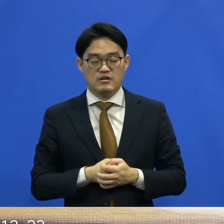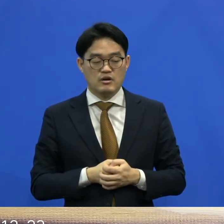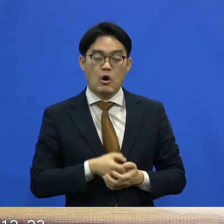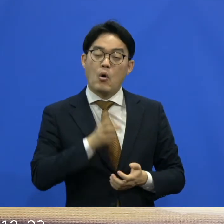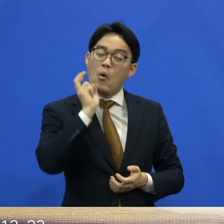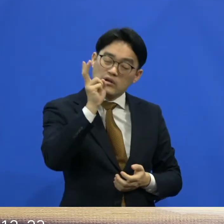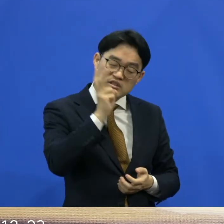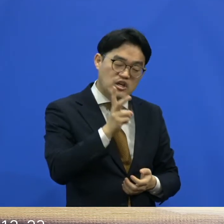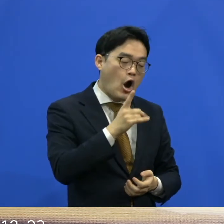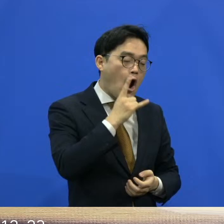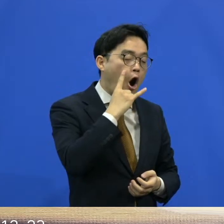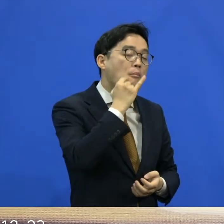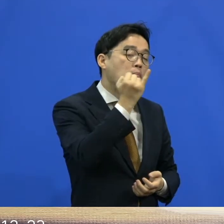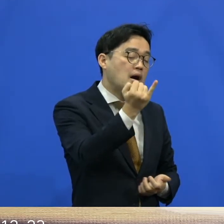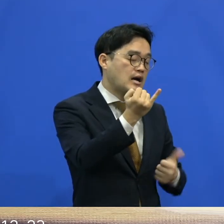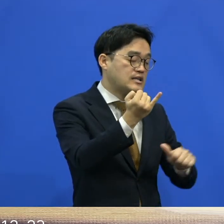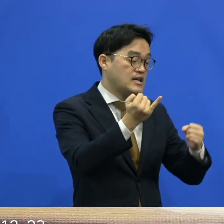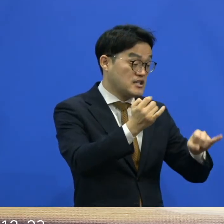것이라 그랬습니다.